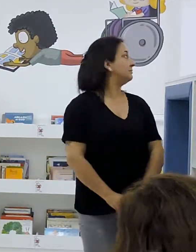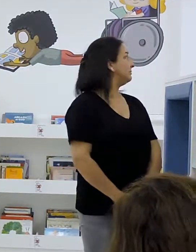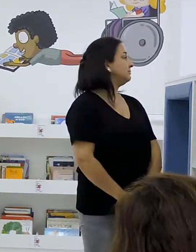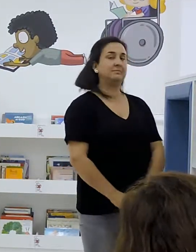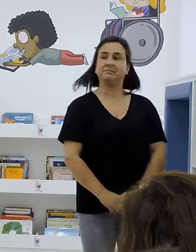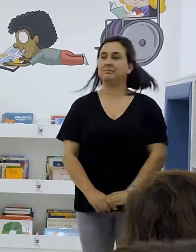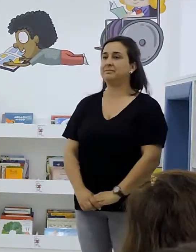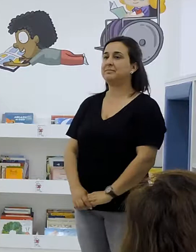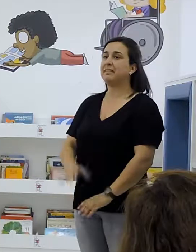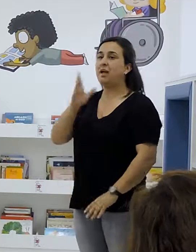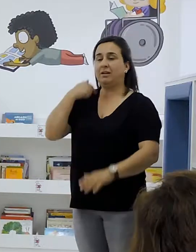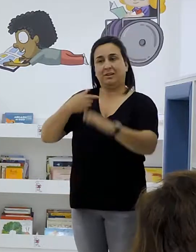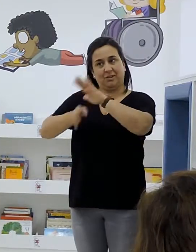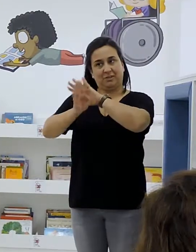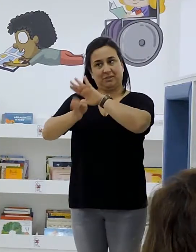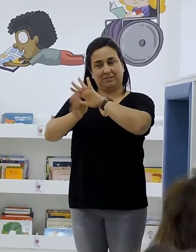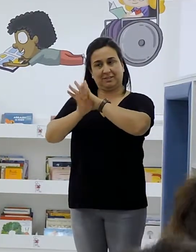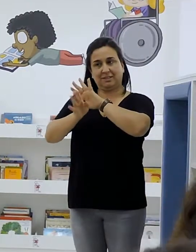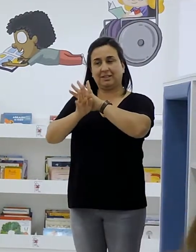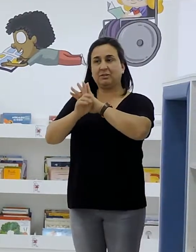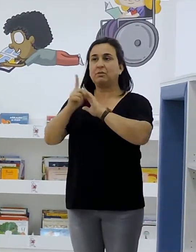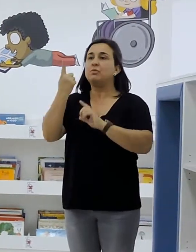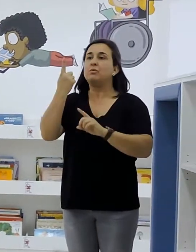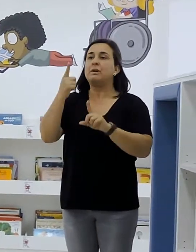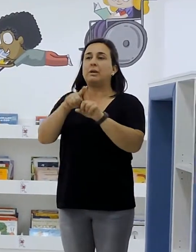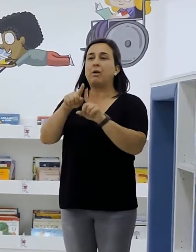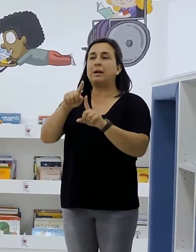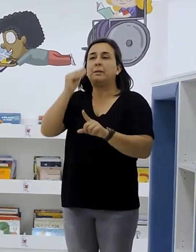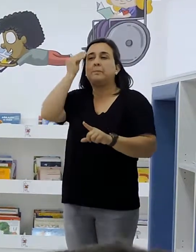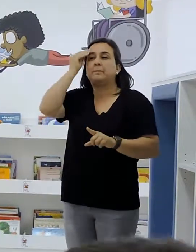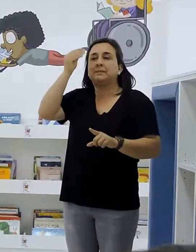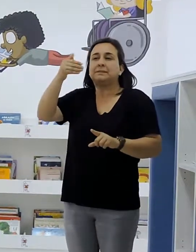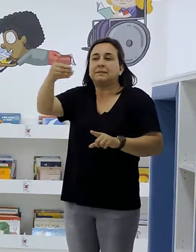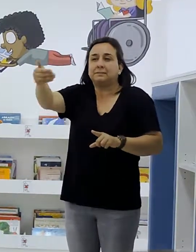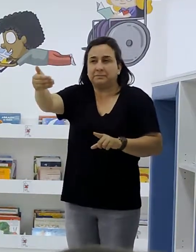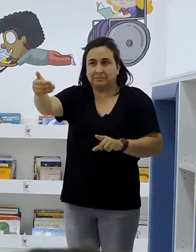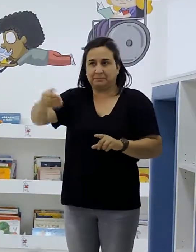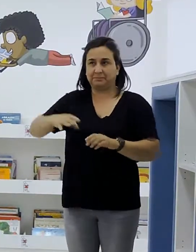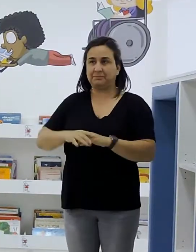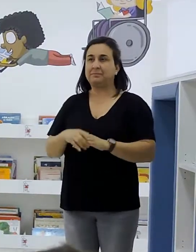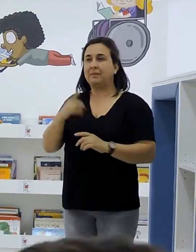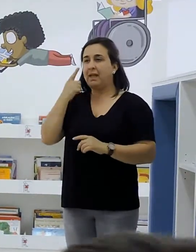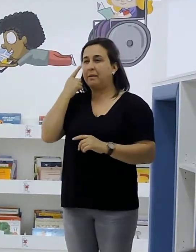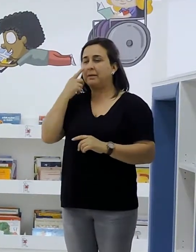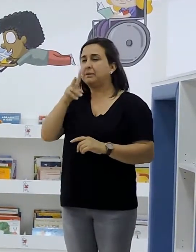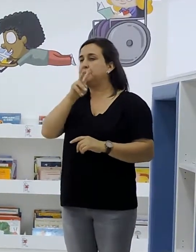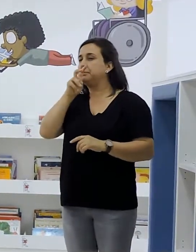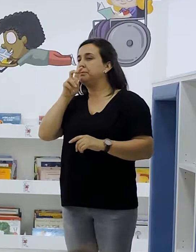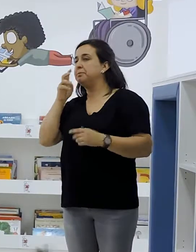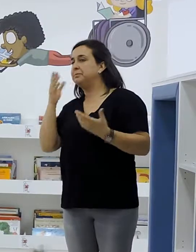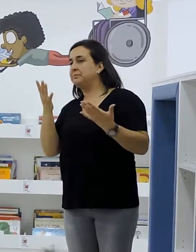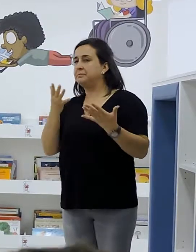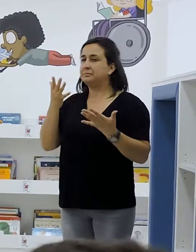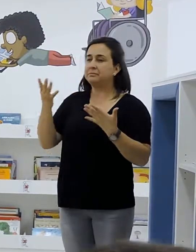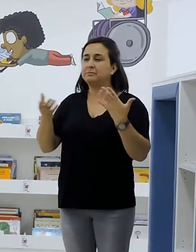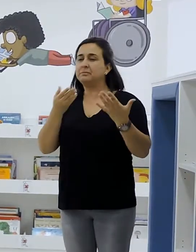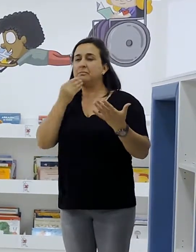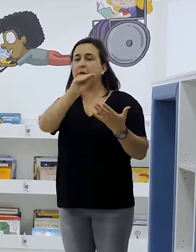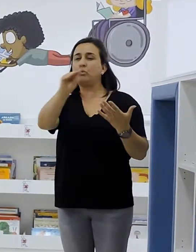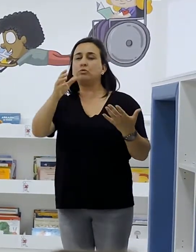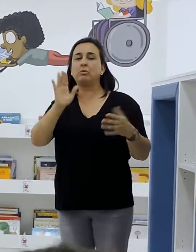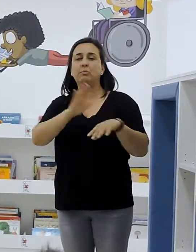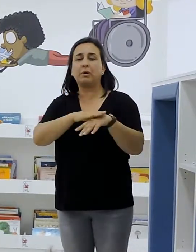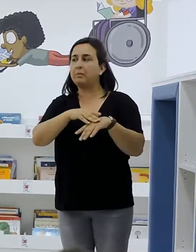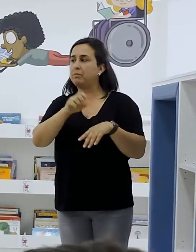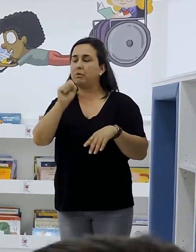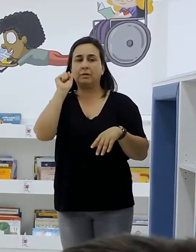Bueno, voy a continuar con una predicción, ¿vale? Le voy a preguntar, por